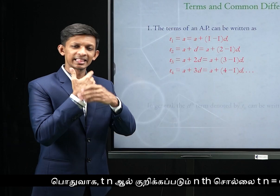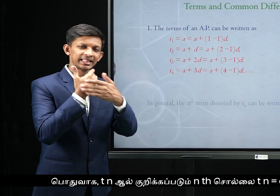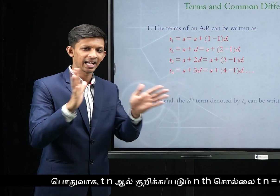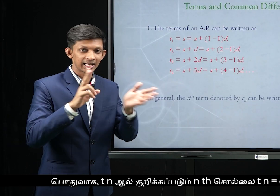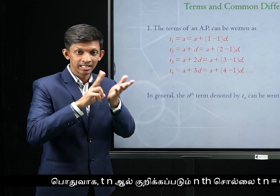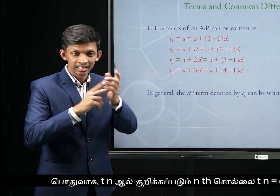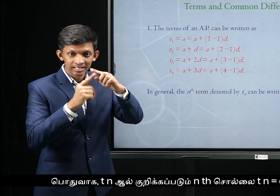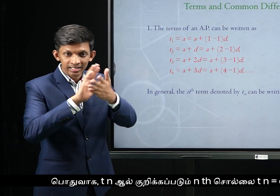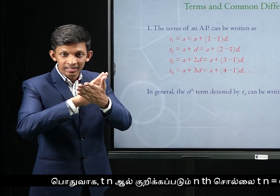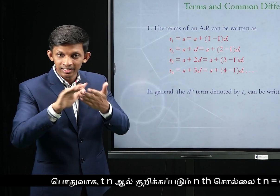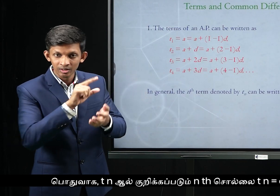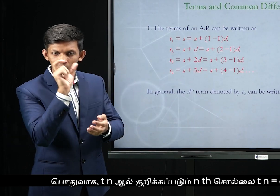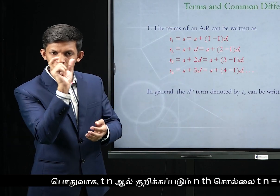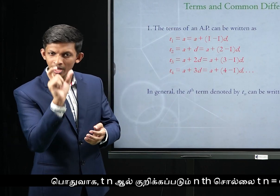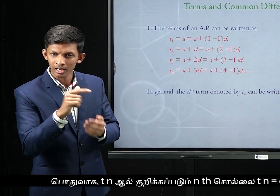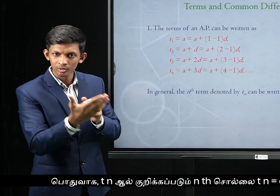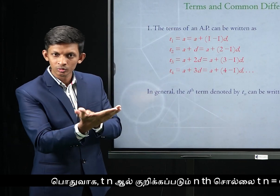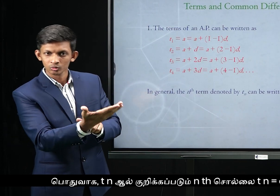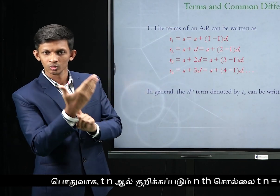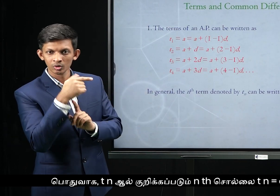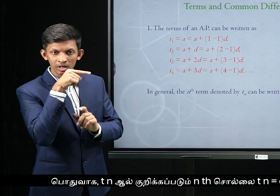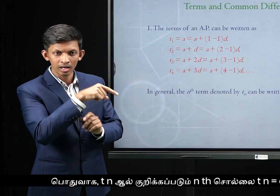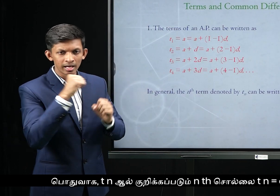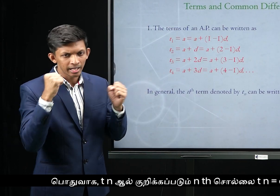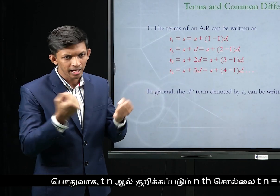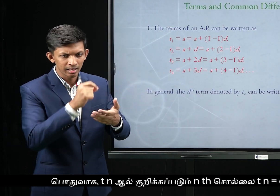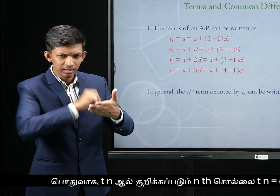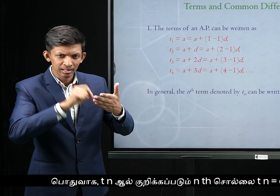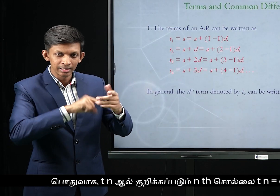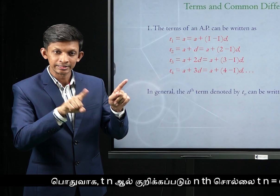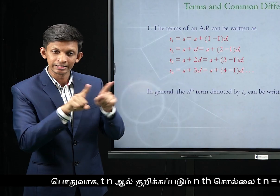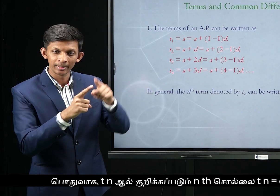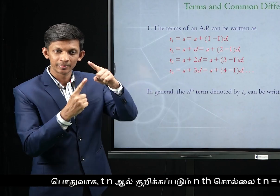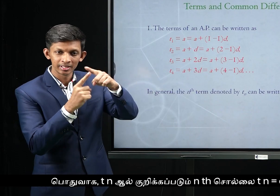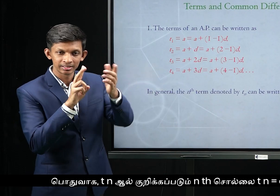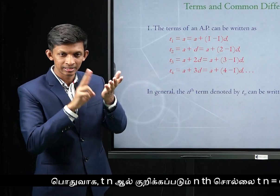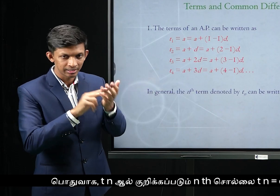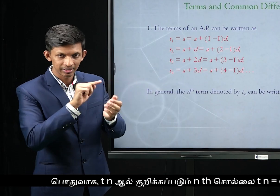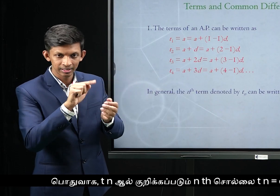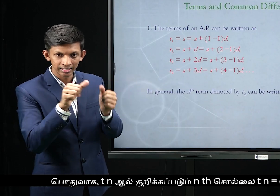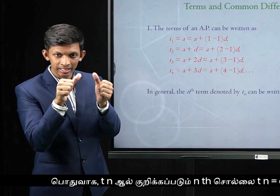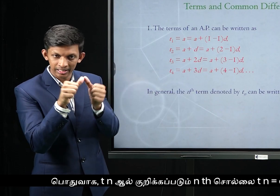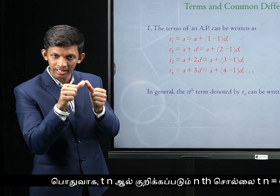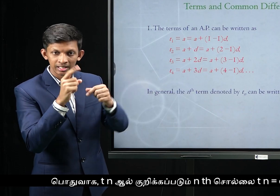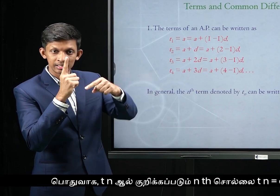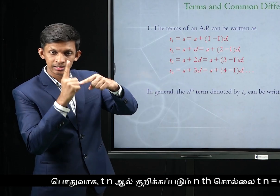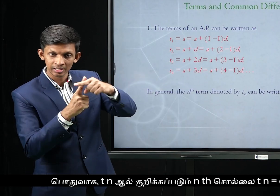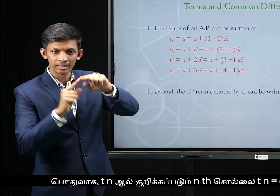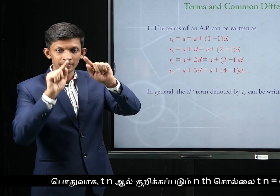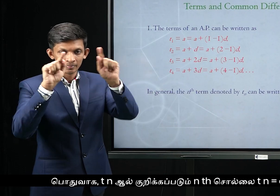பொதுவாக டி கீழ் இலக்கு எண்ணால் குறிக்கும் எண் சொல்லை டி கீழ் இலக்கு எண் ஈடு ஏ